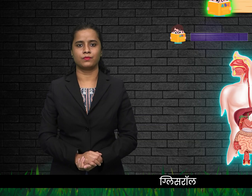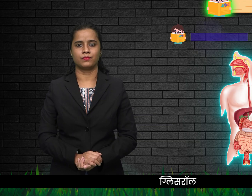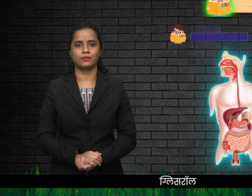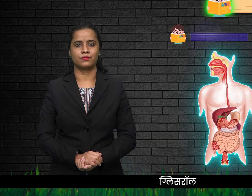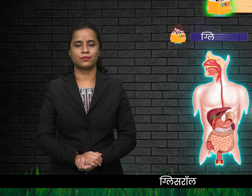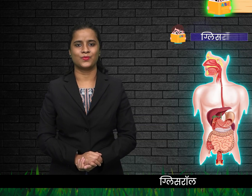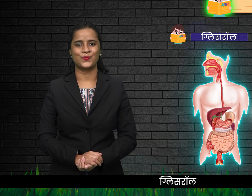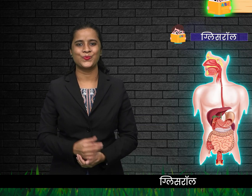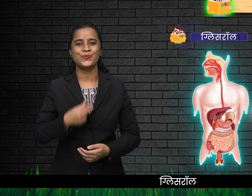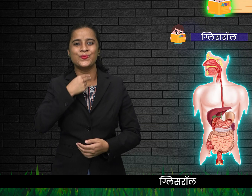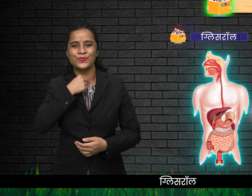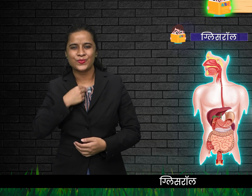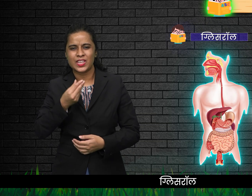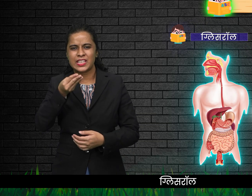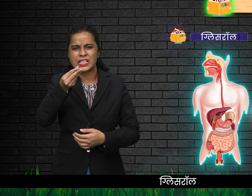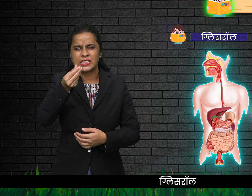ग्लिसरॉल,